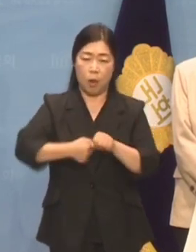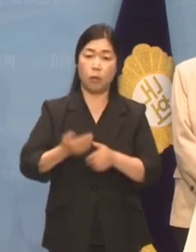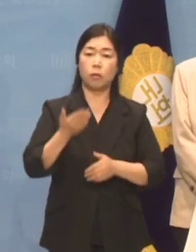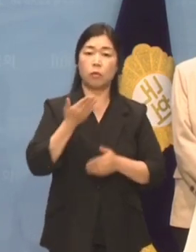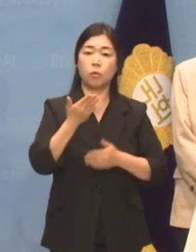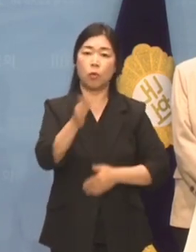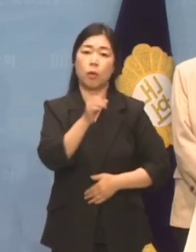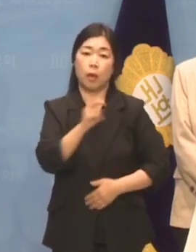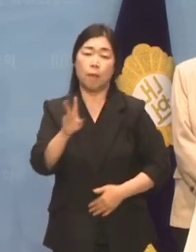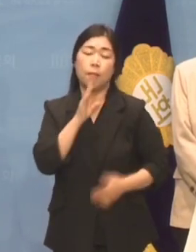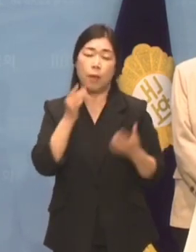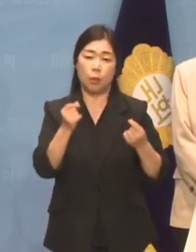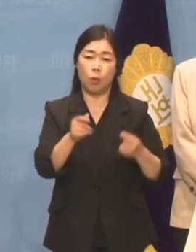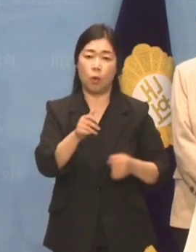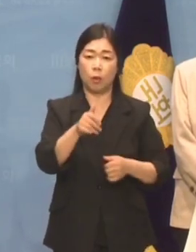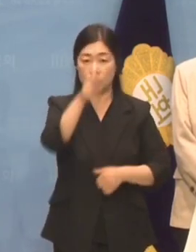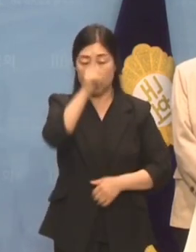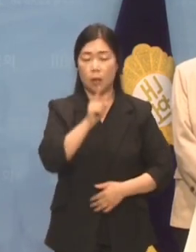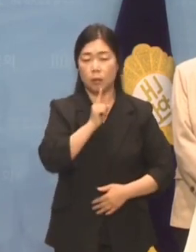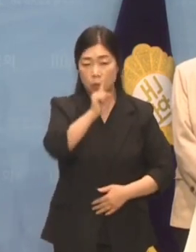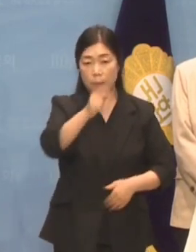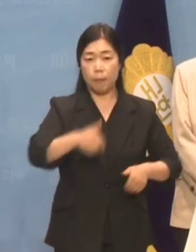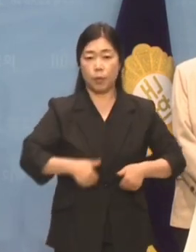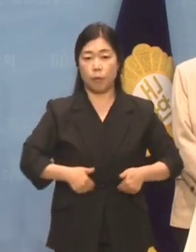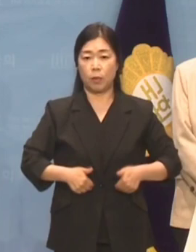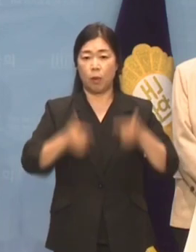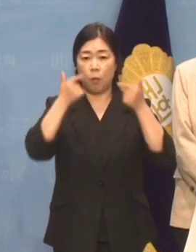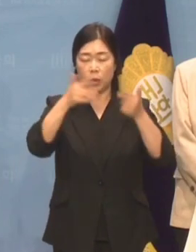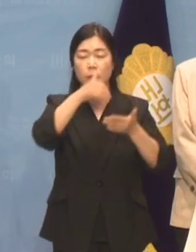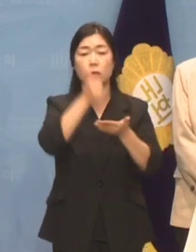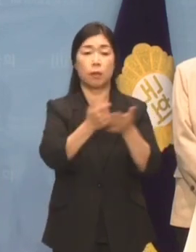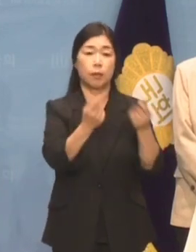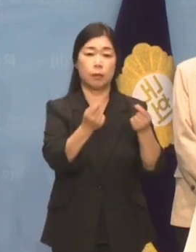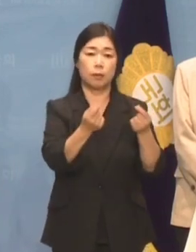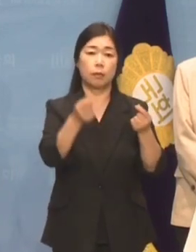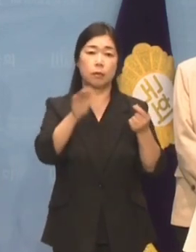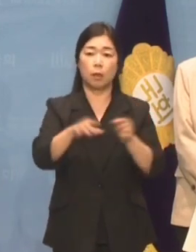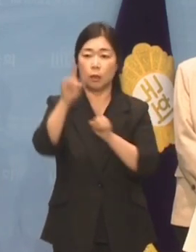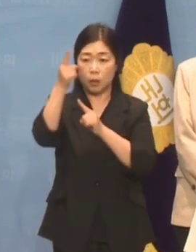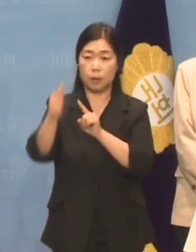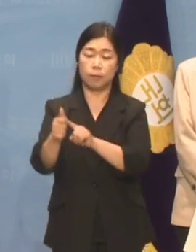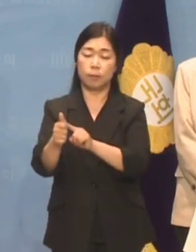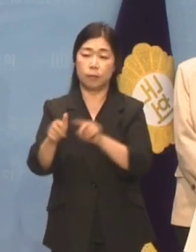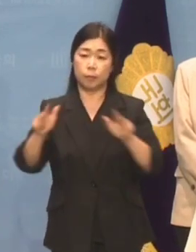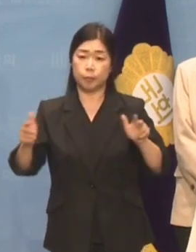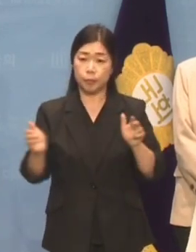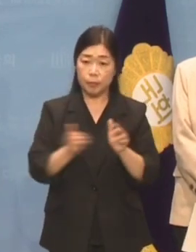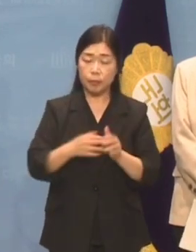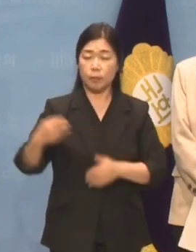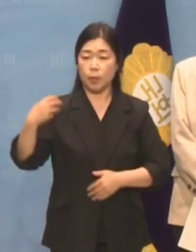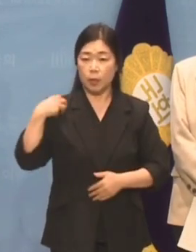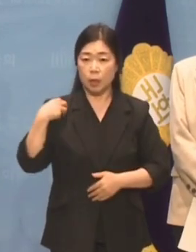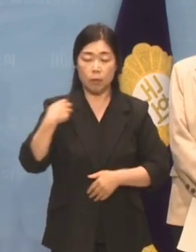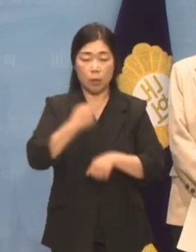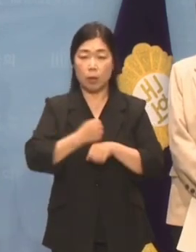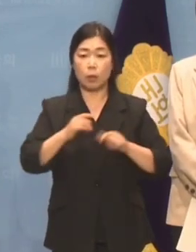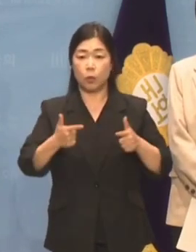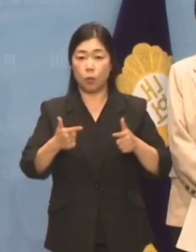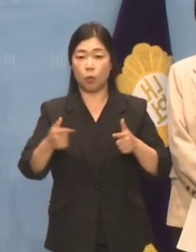형사처벌해야 마땅한 명백한 범죄입니다. 하지만 이동관 특보는 그동안 아무런 책임도 지지